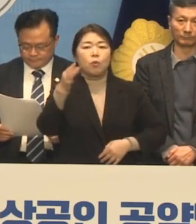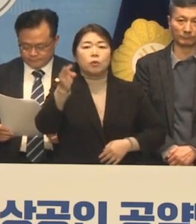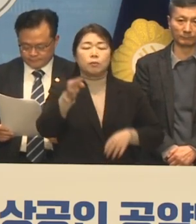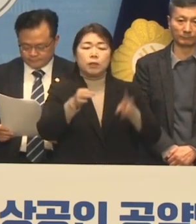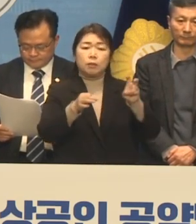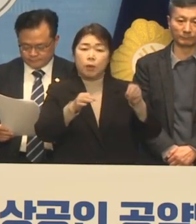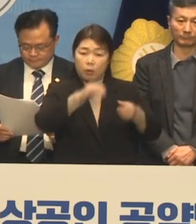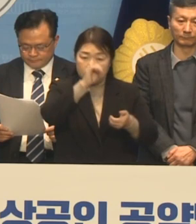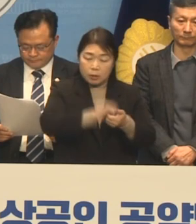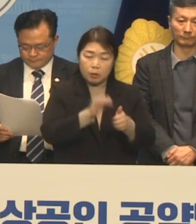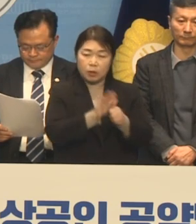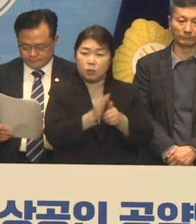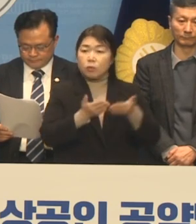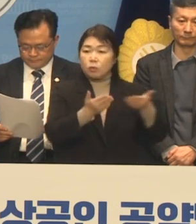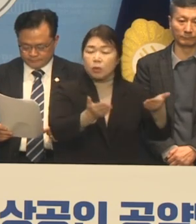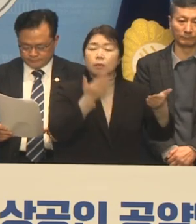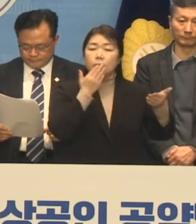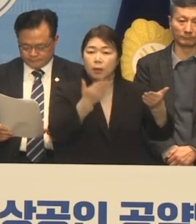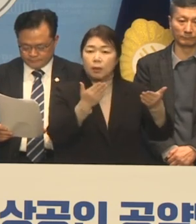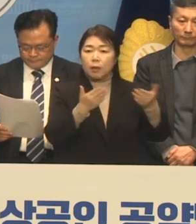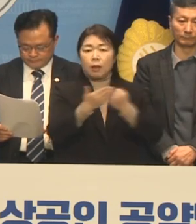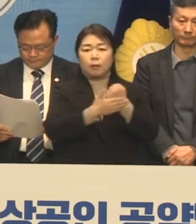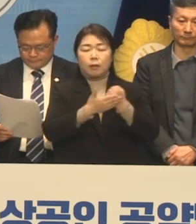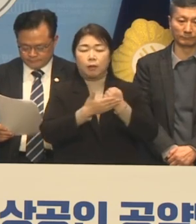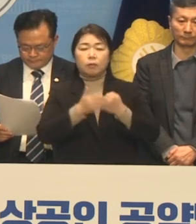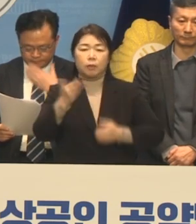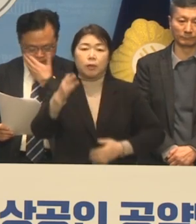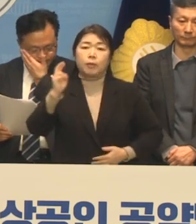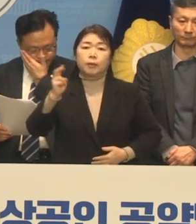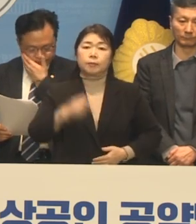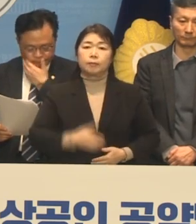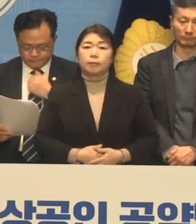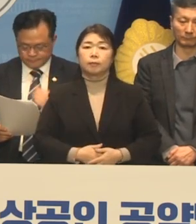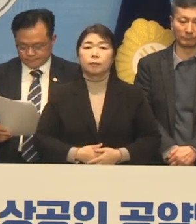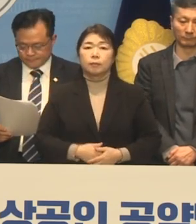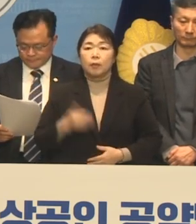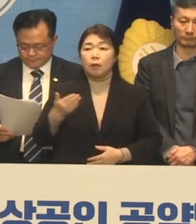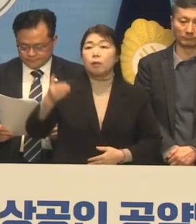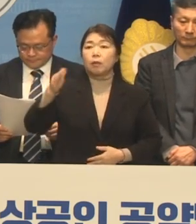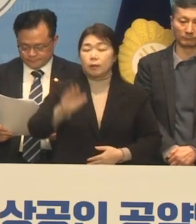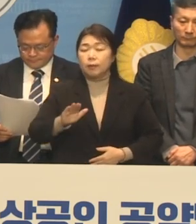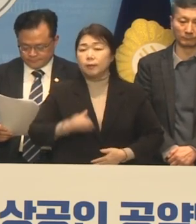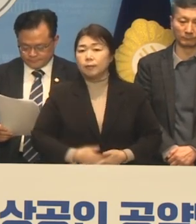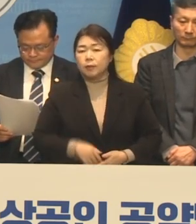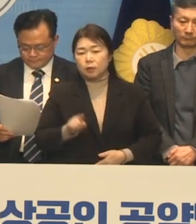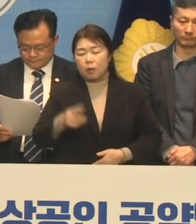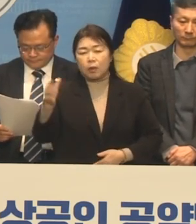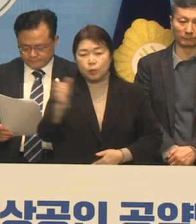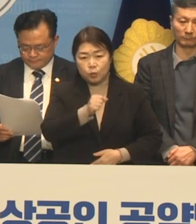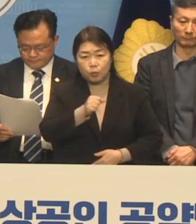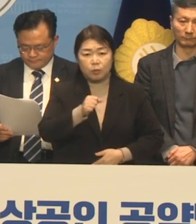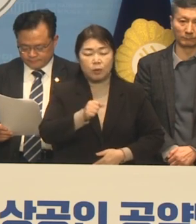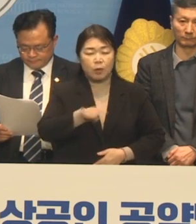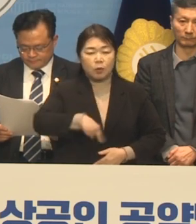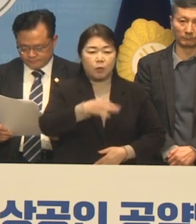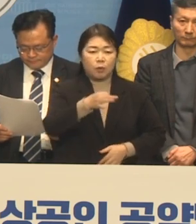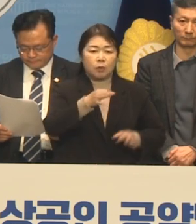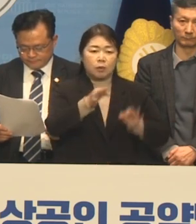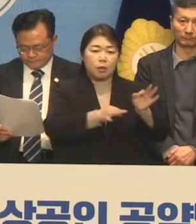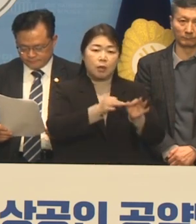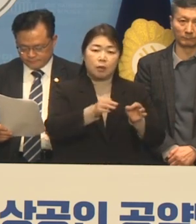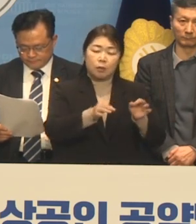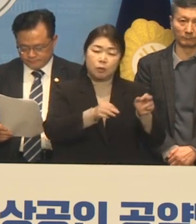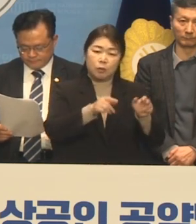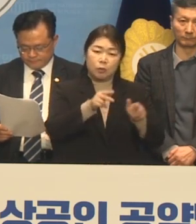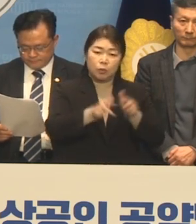우리 소상공인들이 받을 수 있게 되었습니다. 하지만 이것으로는 소상공인